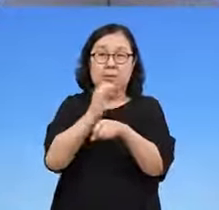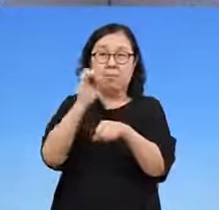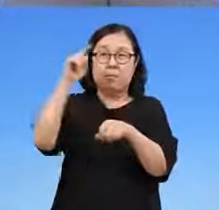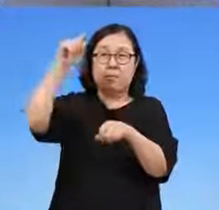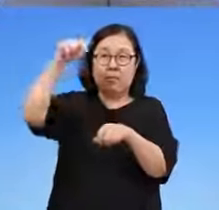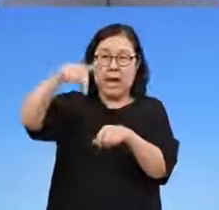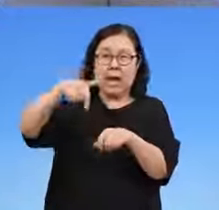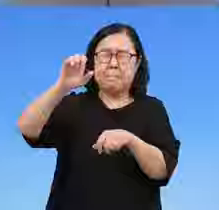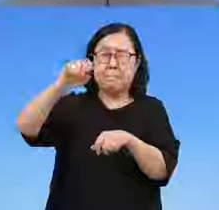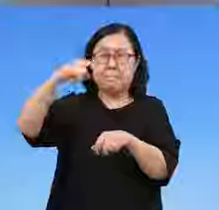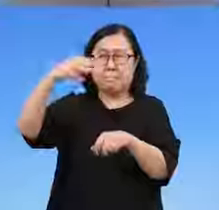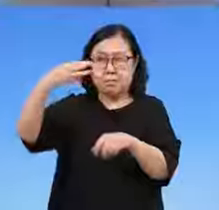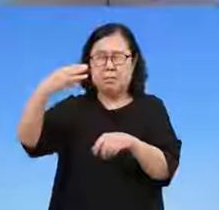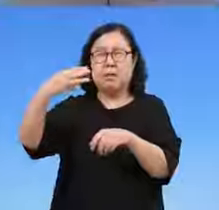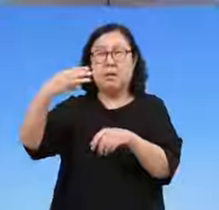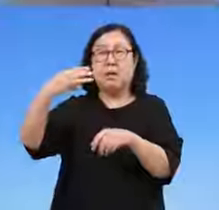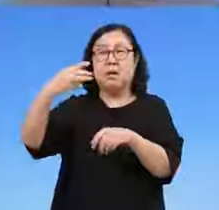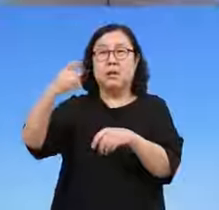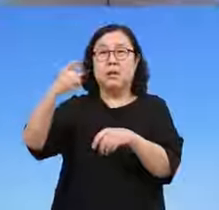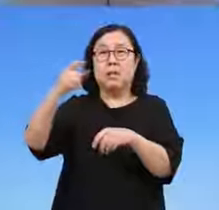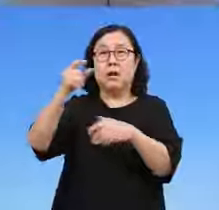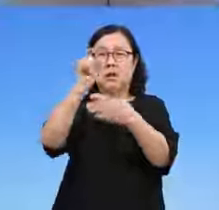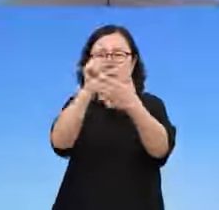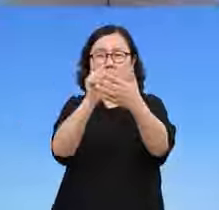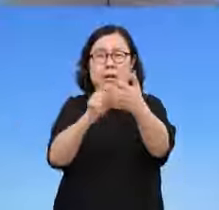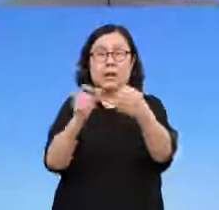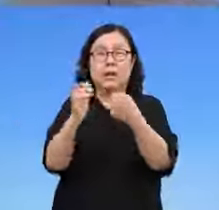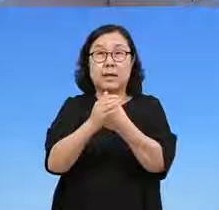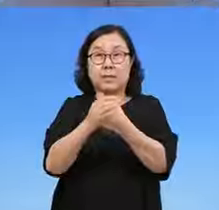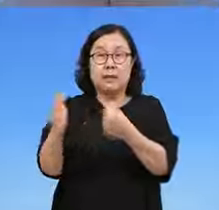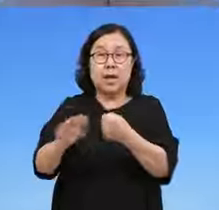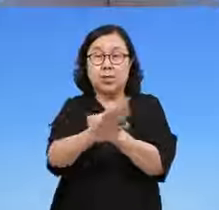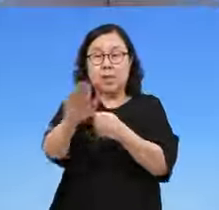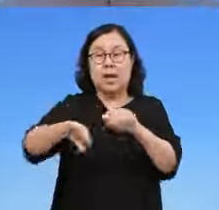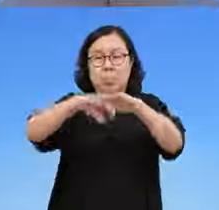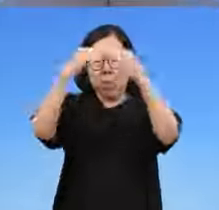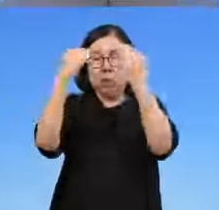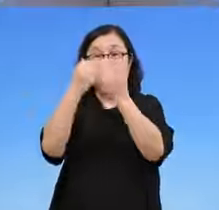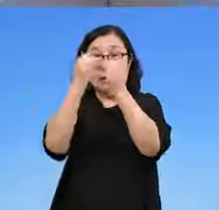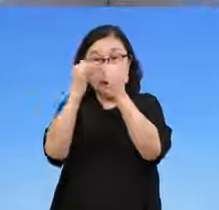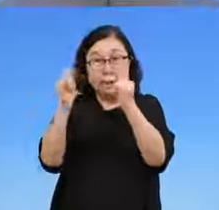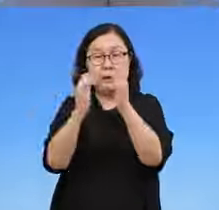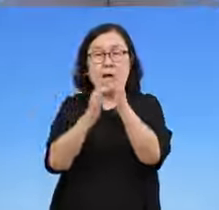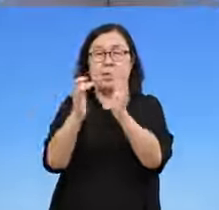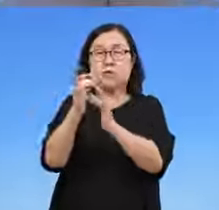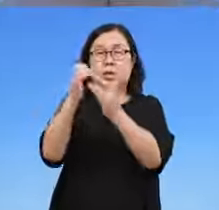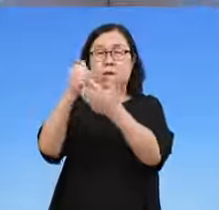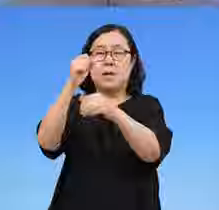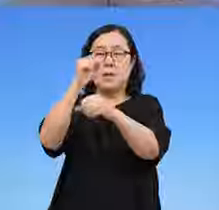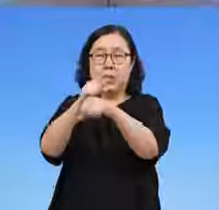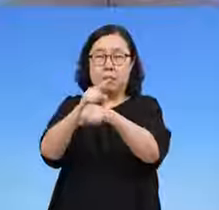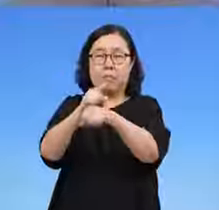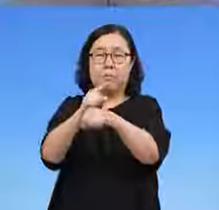이런 시대이기 때문에 오늘 우리 모두는 다 이 예수님의 성품을 다시 우리가 회복해야 된다고 생각합니다.